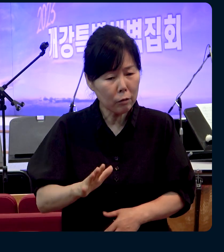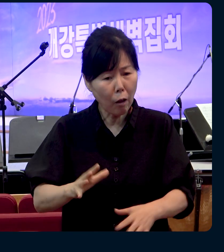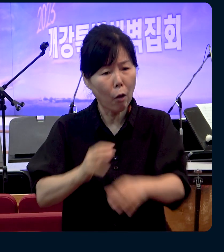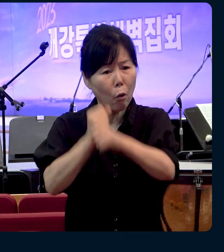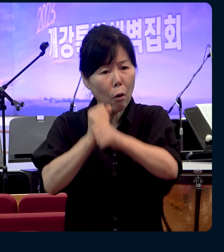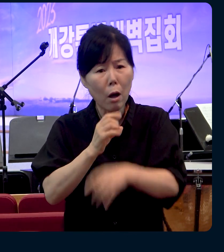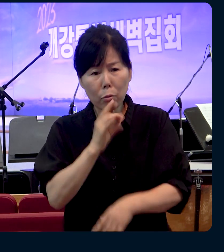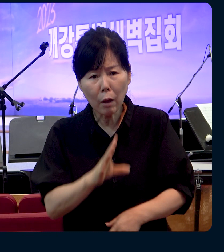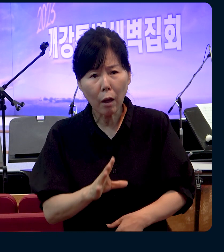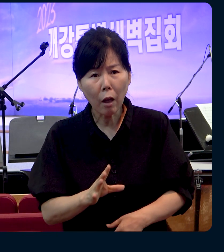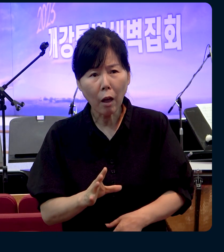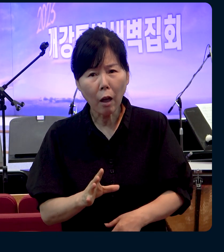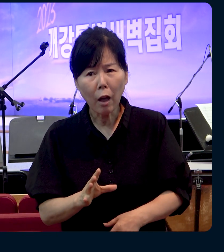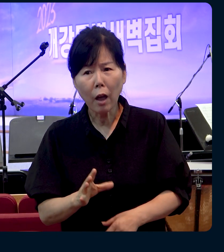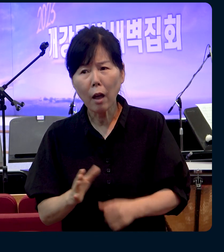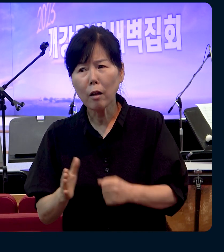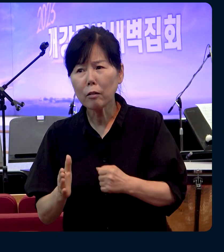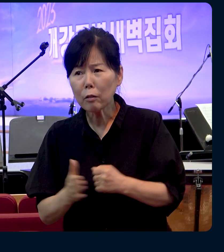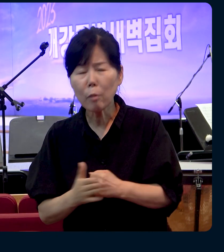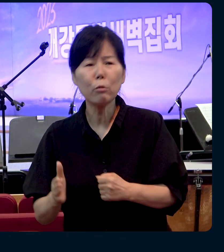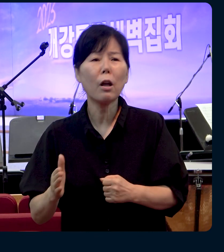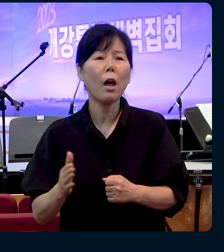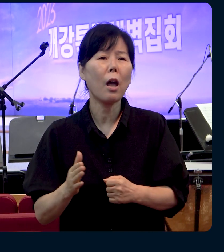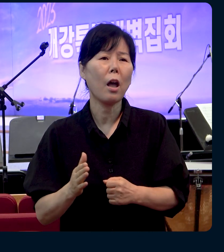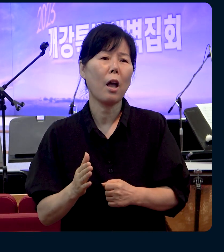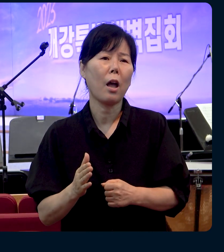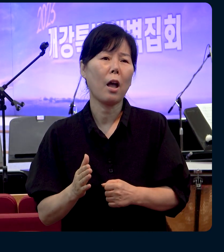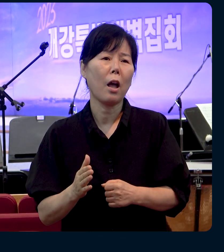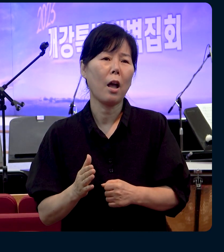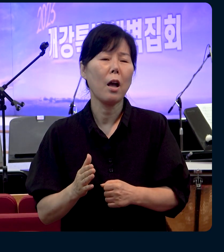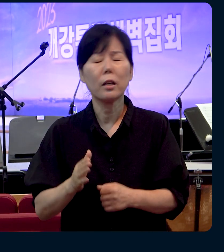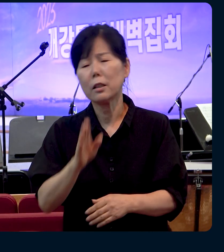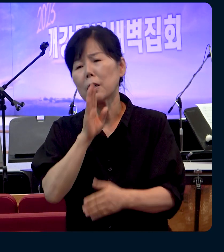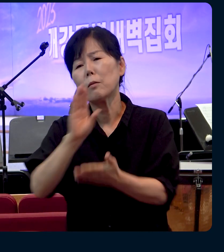요약이 안 돼 있으면 우리가 그 모습대로 살아갈 수가 없는 거예요.